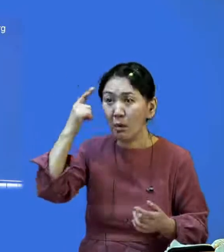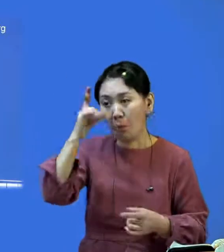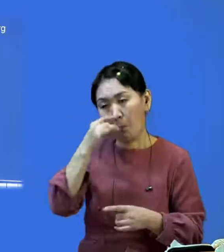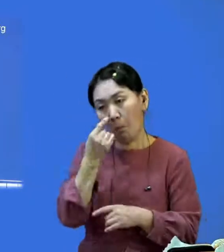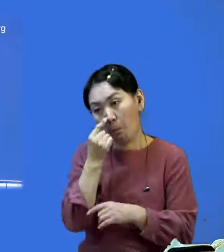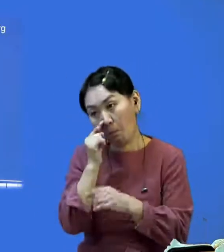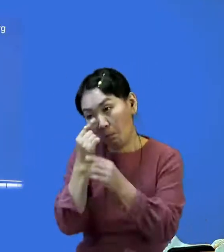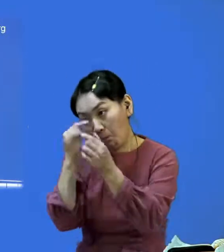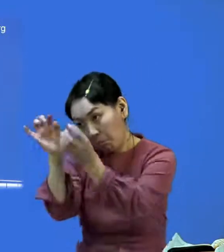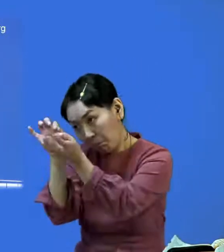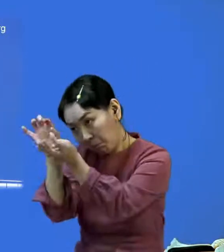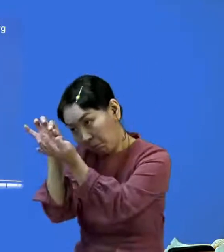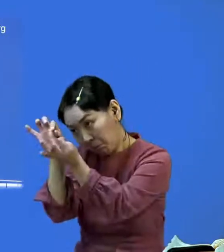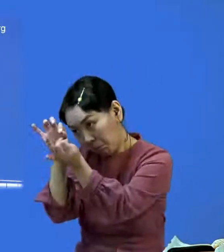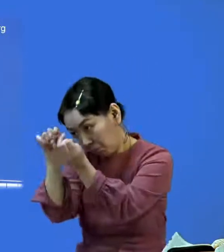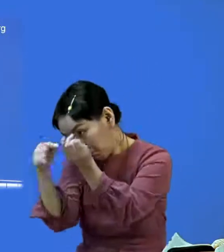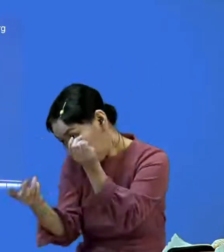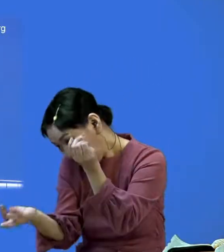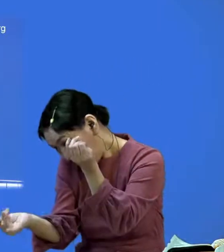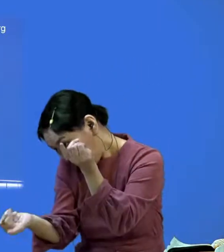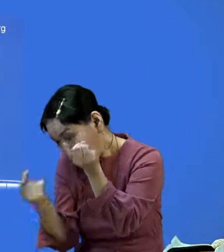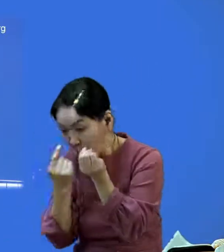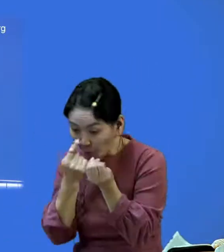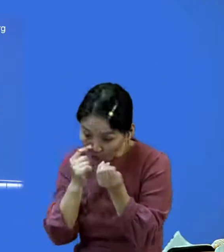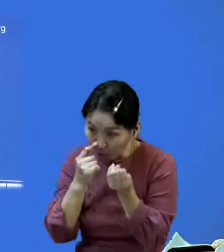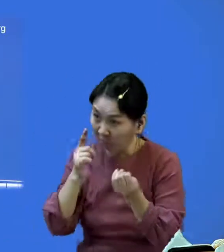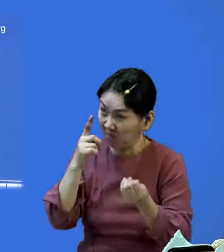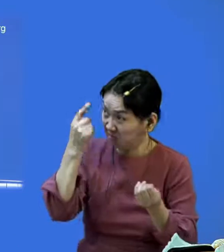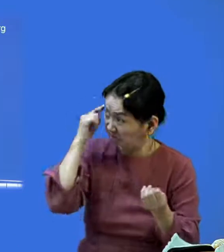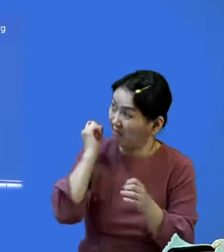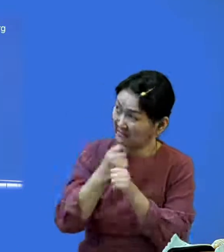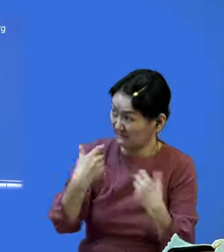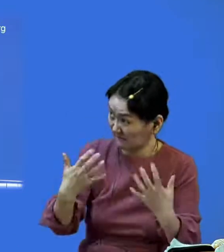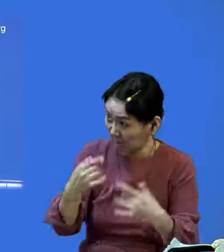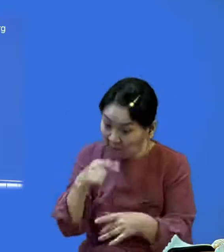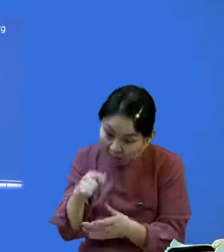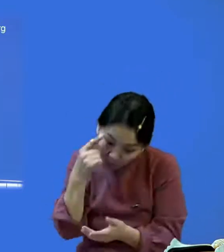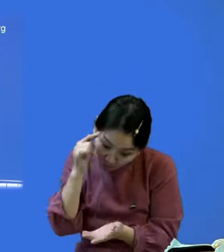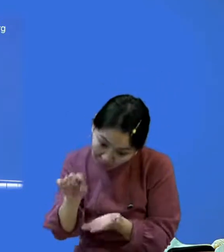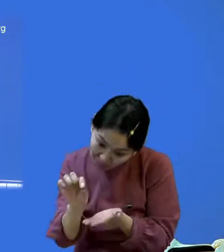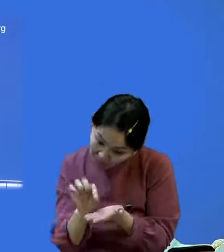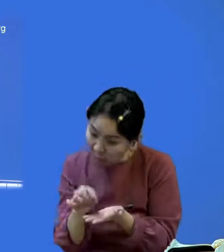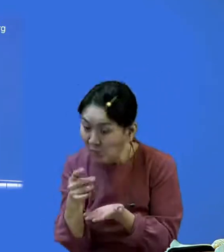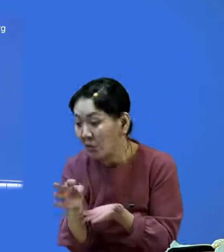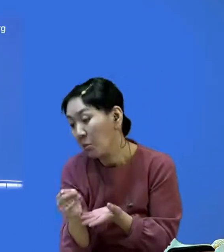дээ ингээл тийм ээ хідэн унаад хідэн ургаад ингээл бурхан тэрийг тоолох гол байж гэнэ гэсэн үг үү?